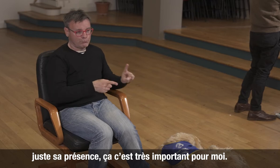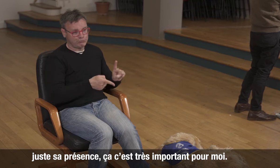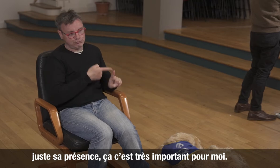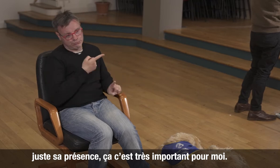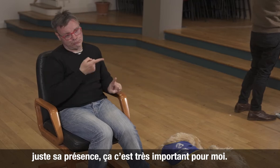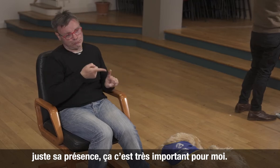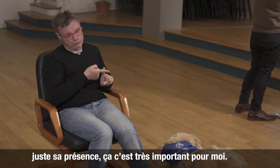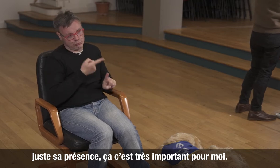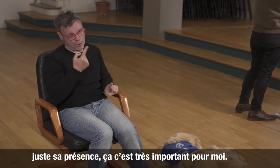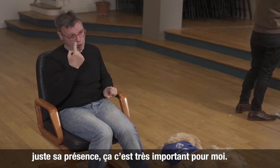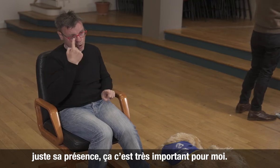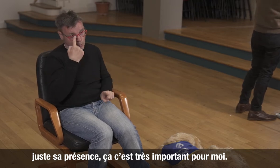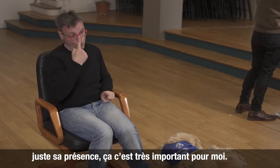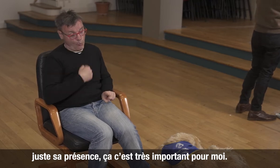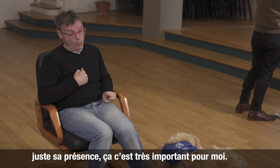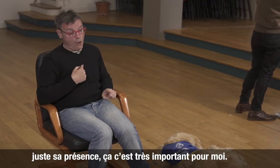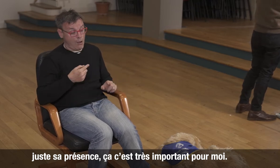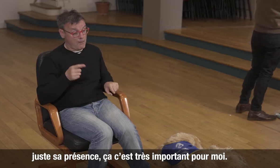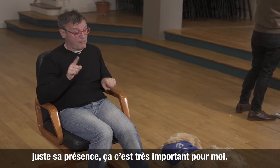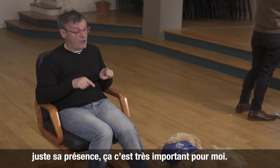Juste sa présence. Ça, c'est très important pour moi.